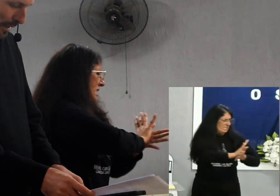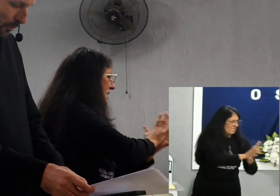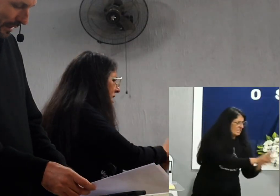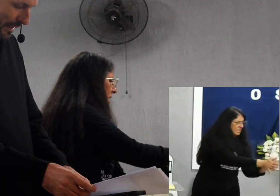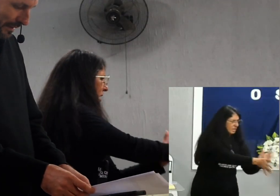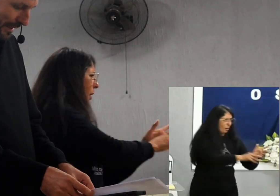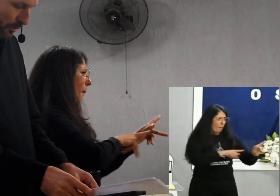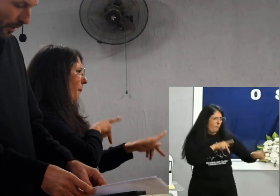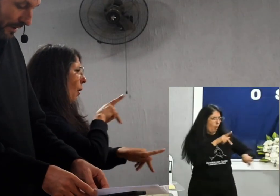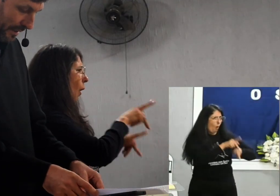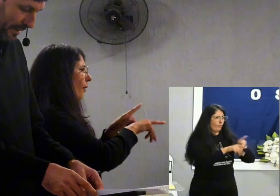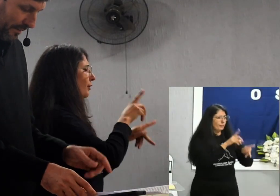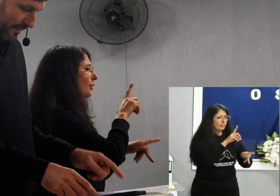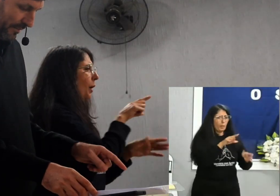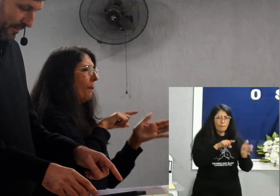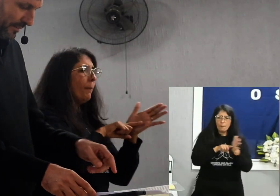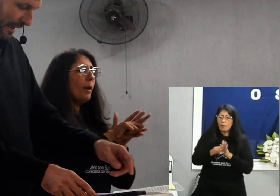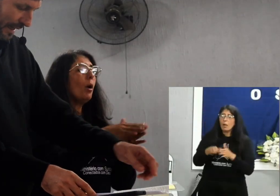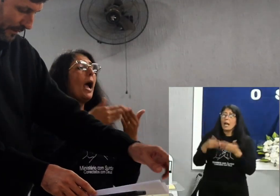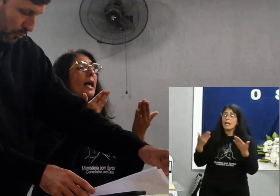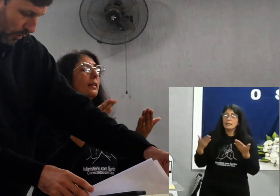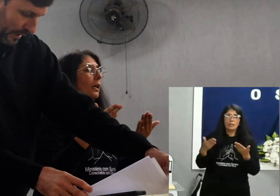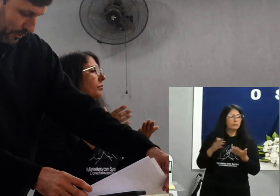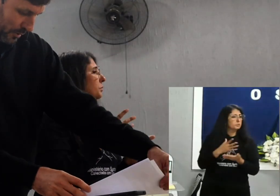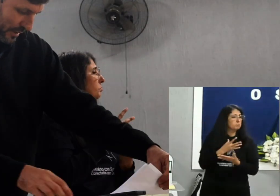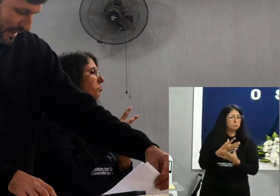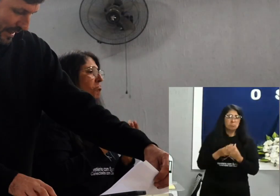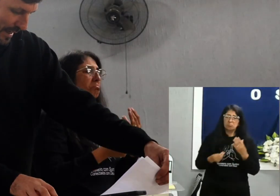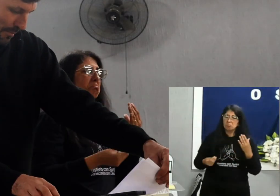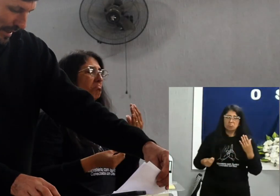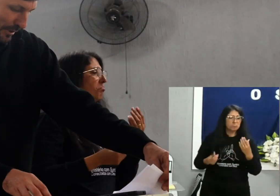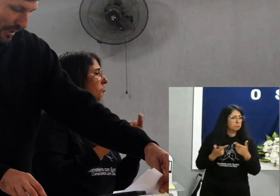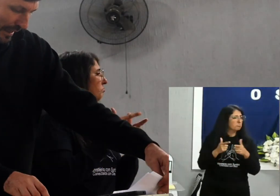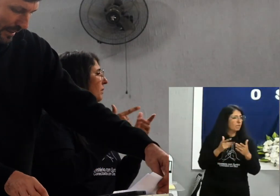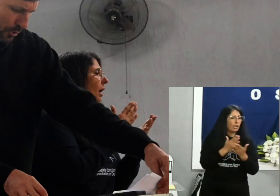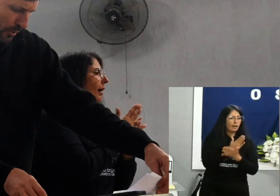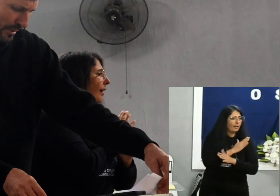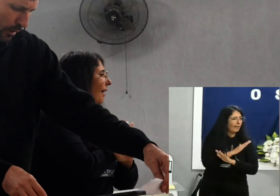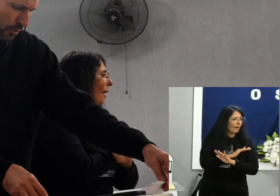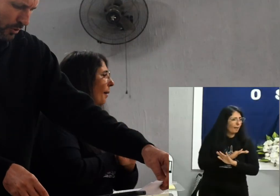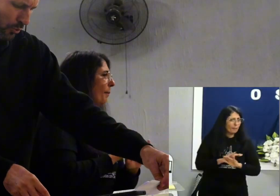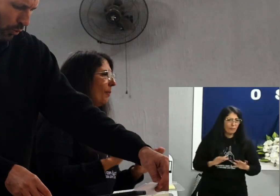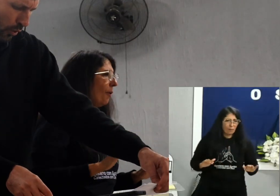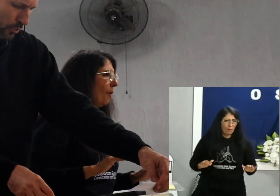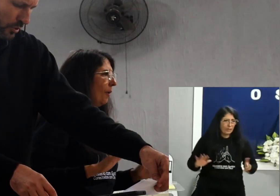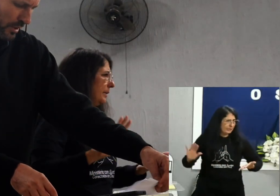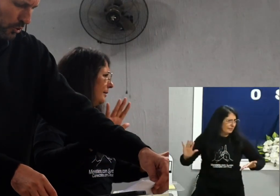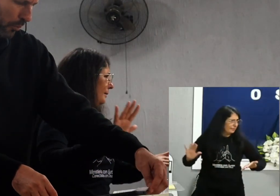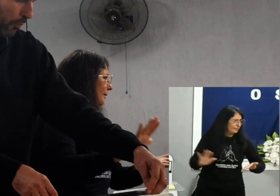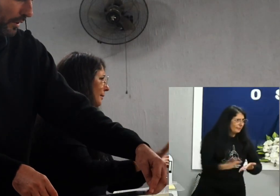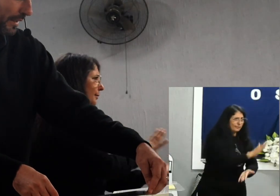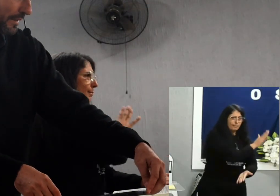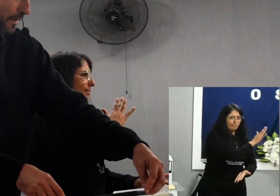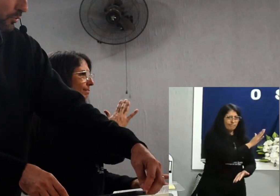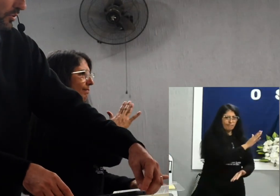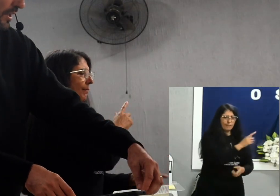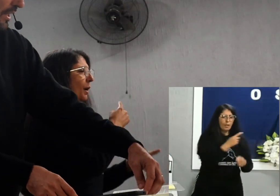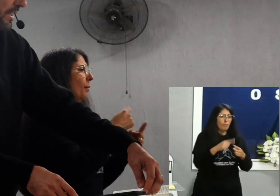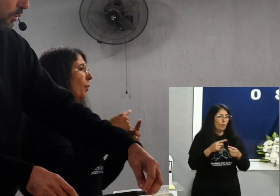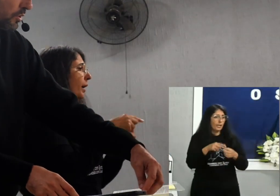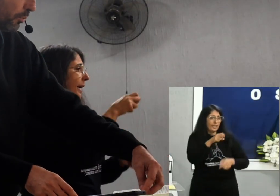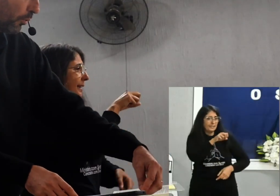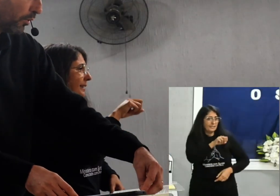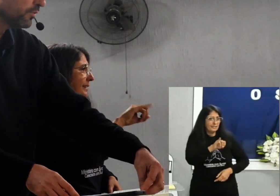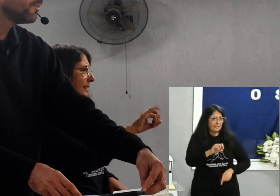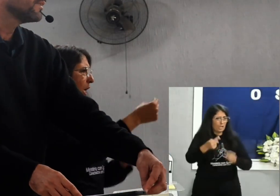E o eco daquele texto aqui, na carta aos Coríntios, remete à destruição de todos os que se opõem a Deus